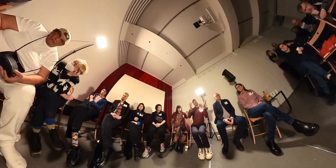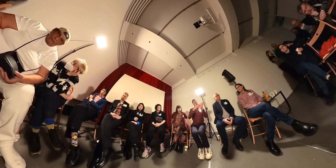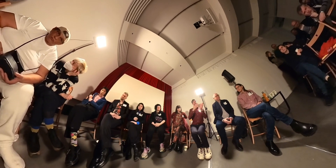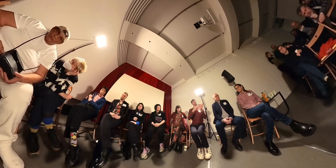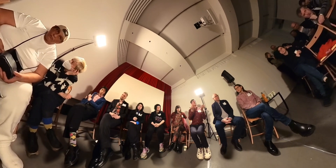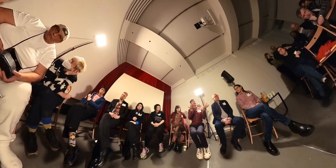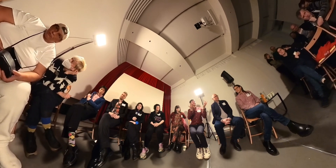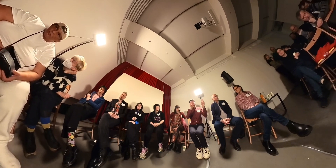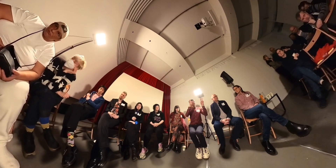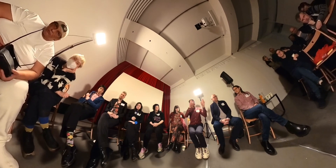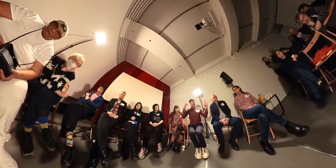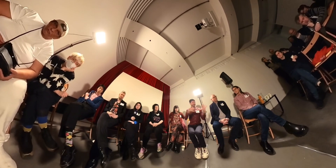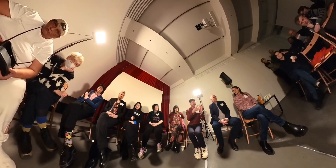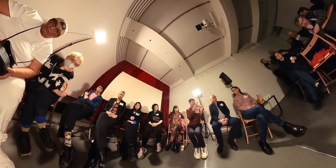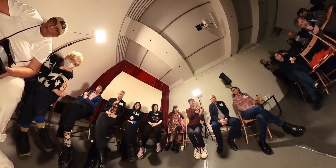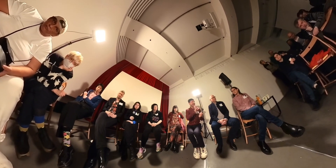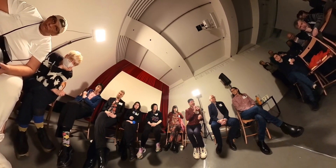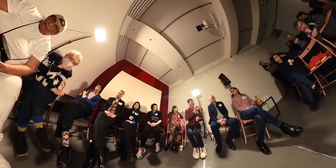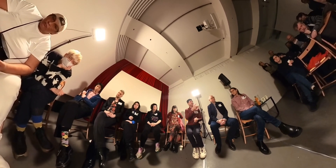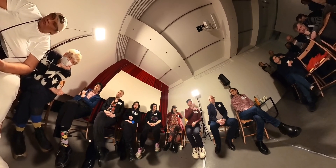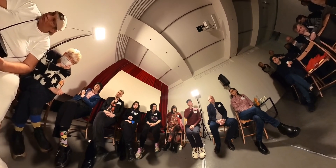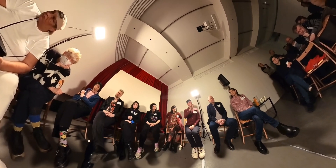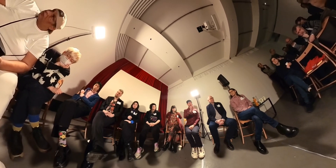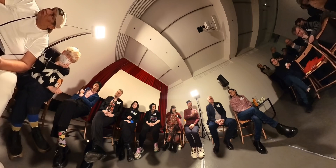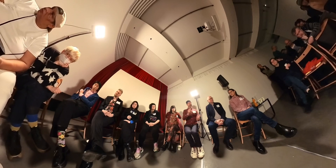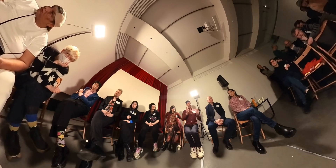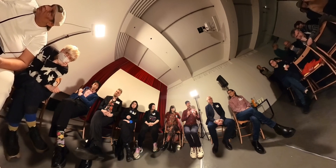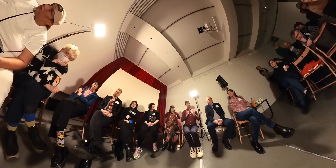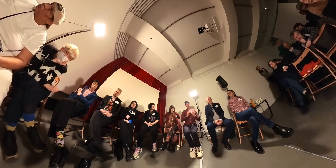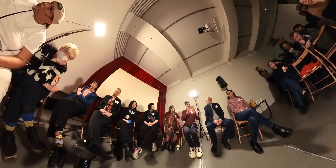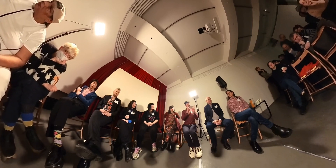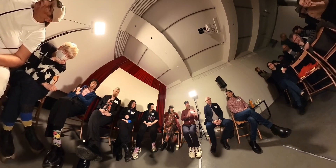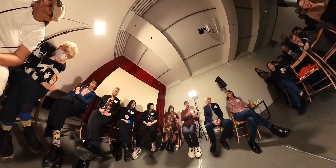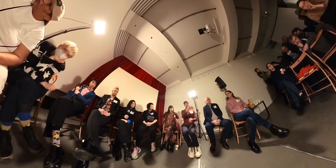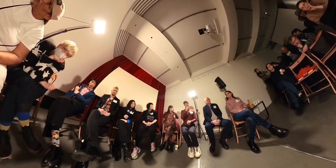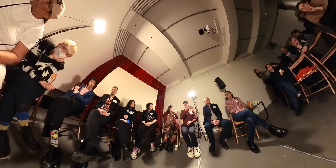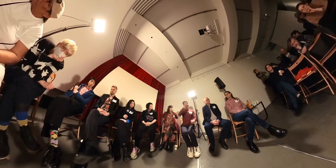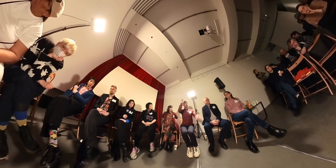romskou kulturu, tak máme v tom i nějaký jazyk. A třeba, když se podíváme na nějakého, na